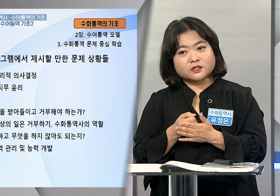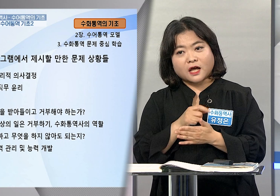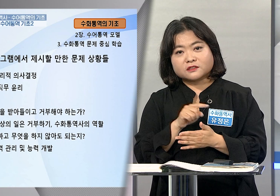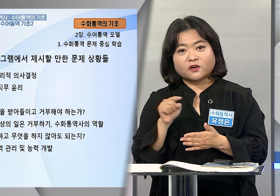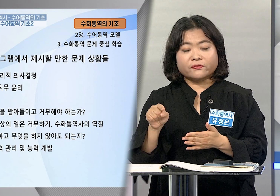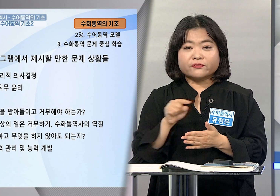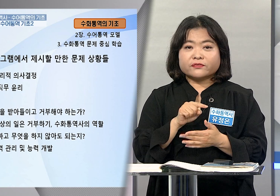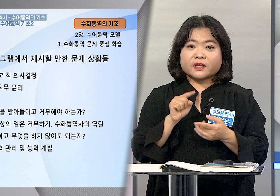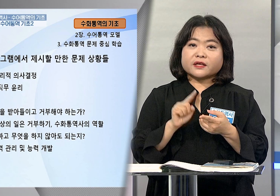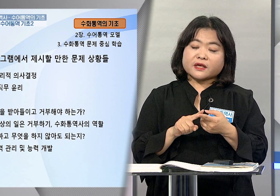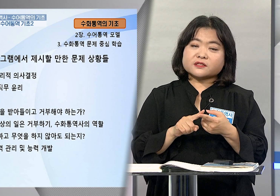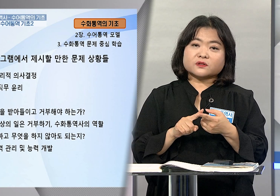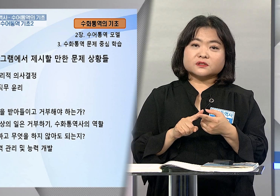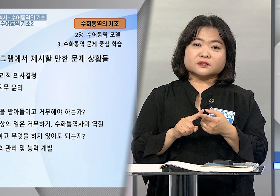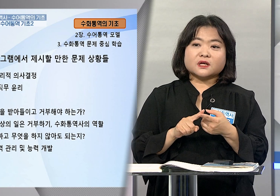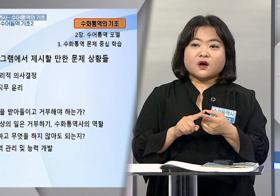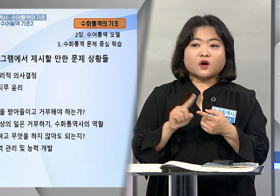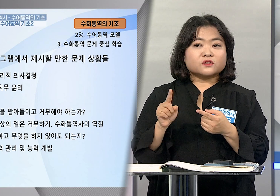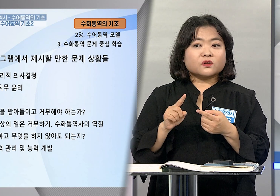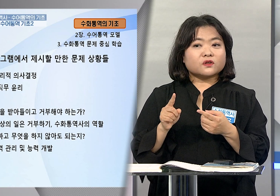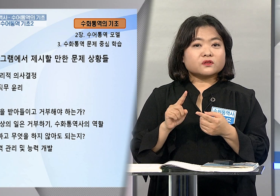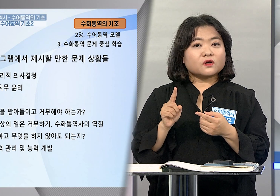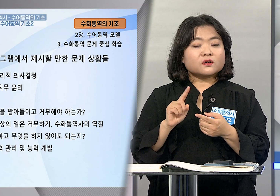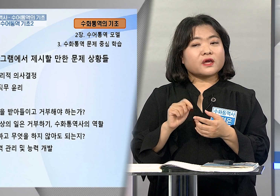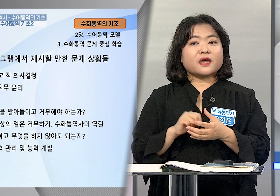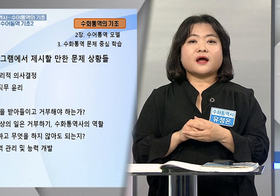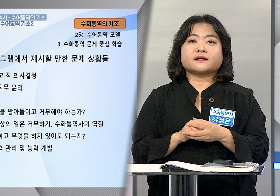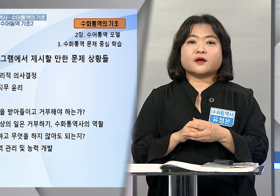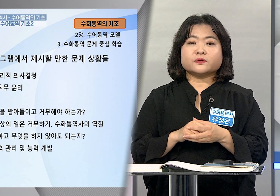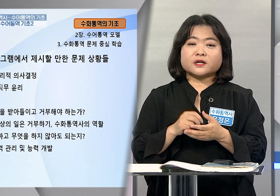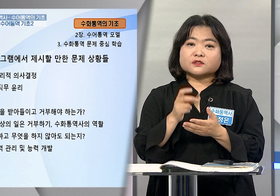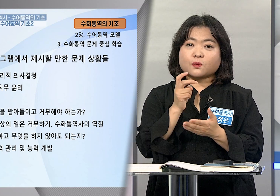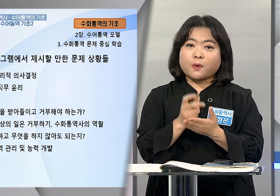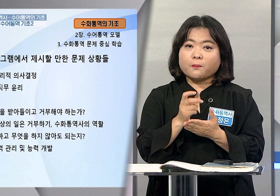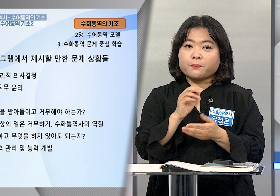결정하는 것에 대해서는 어떻게 해야 할까요? 예를 들어